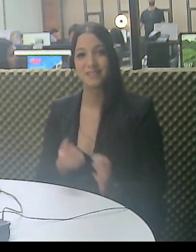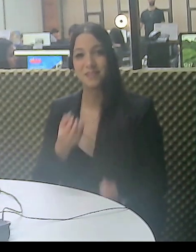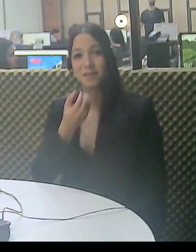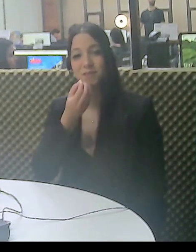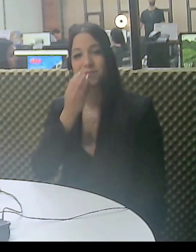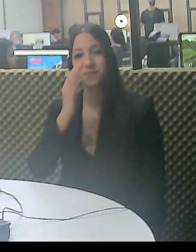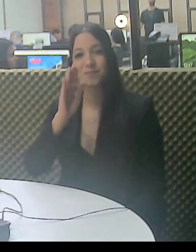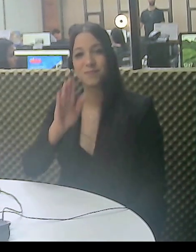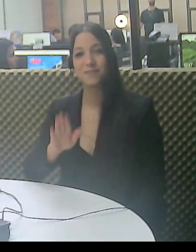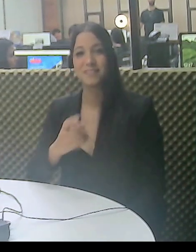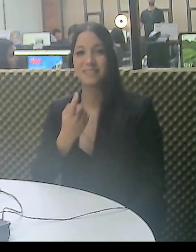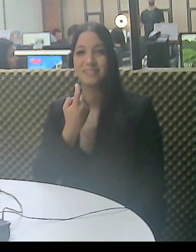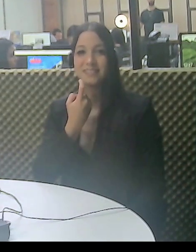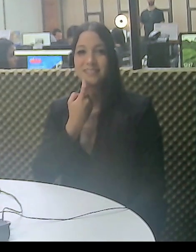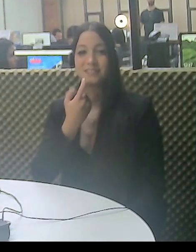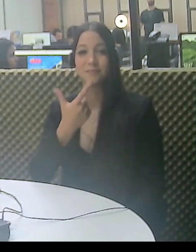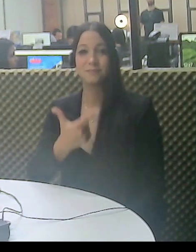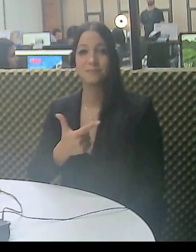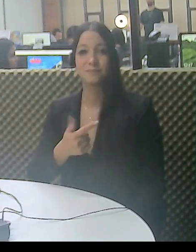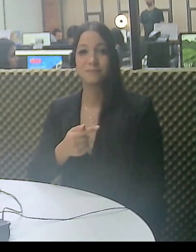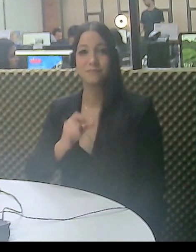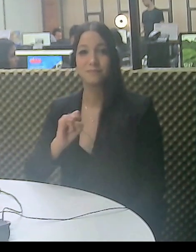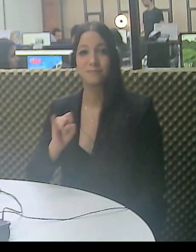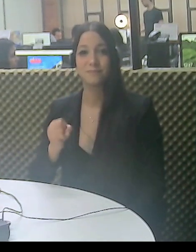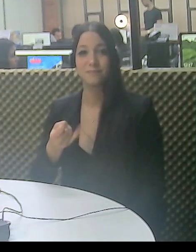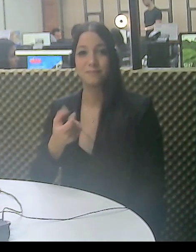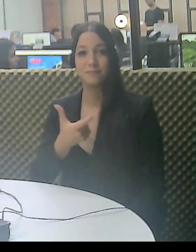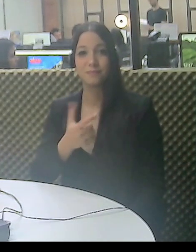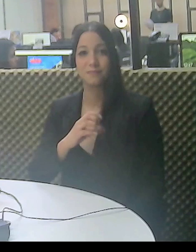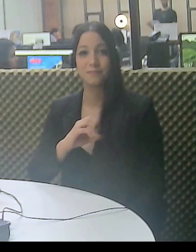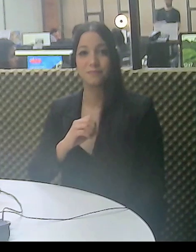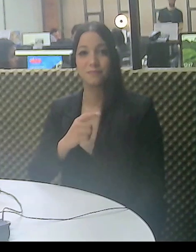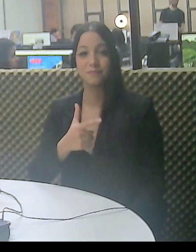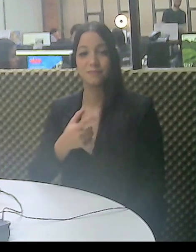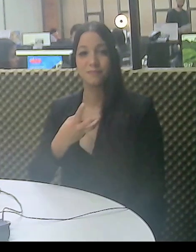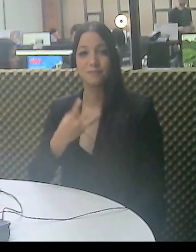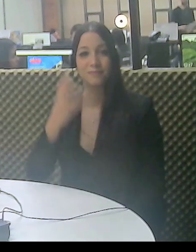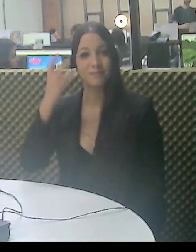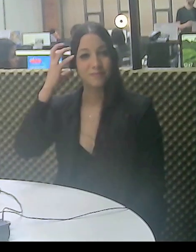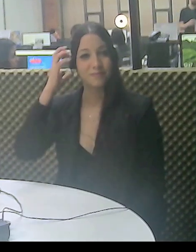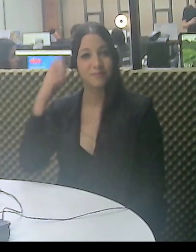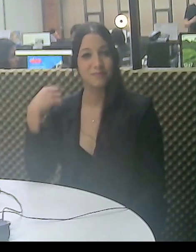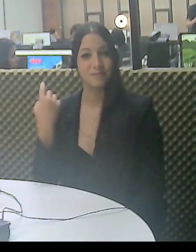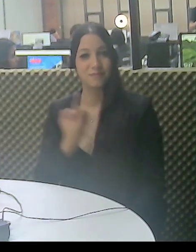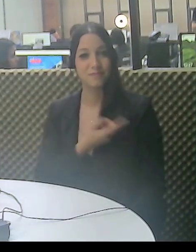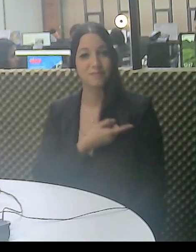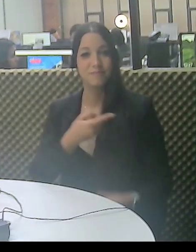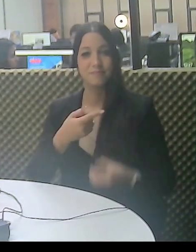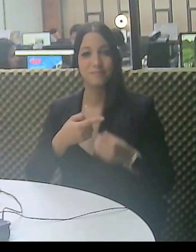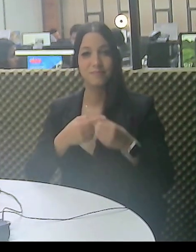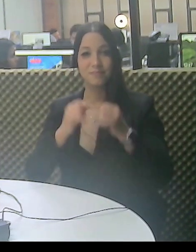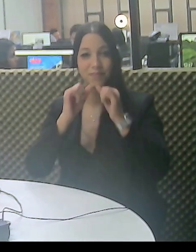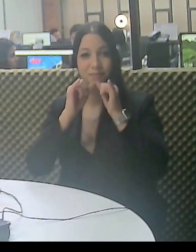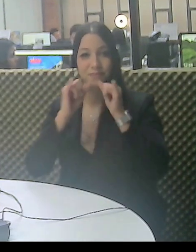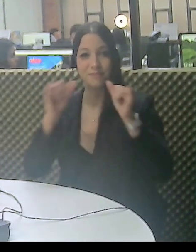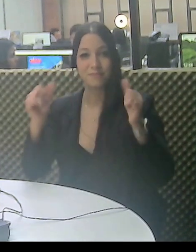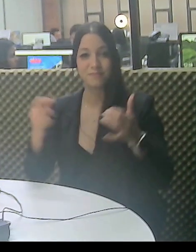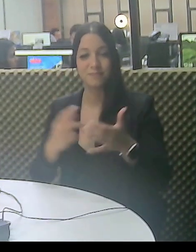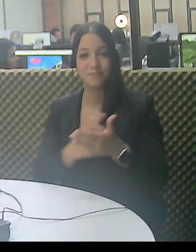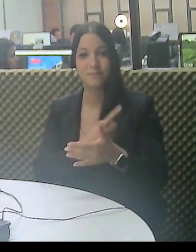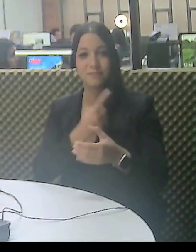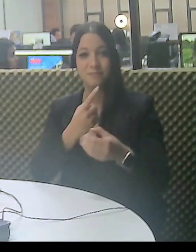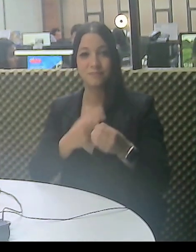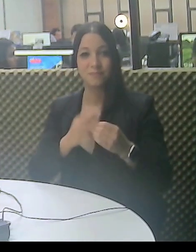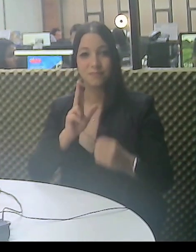Boa tarde, sexta-feira, 27 de janeiro de 2023. Está no ar a Rádio Nossa Cidade, boletim de notícias sobre o que de fato acontece